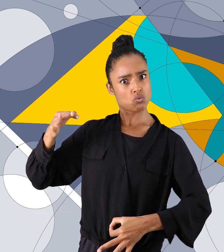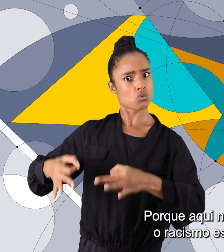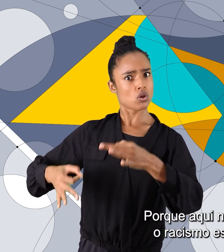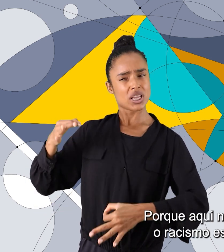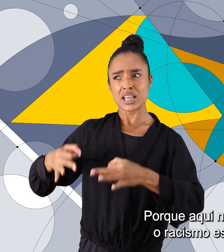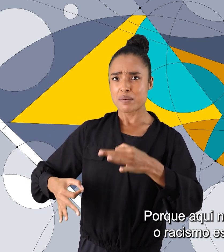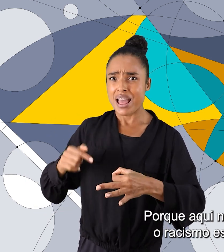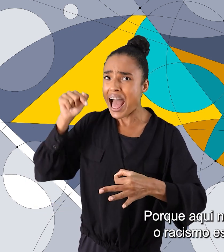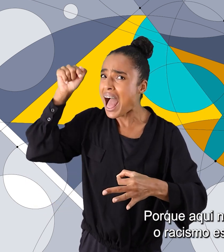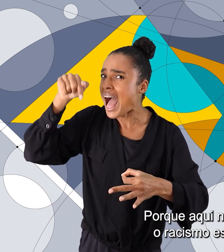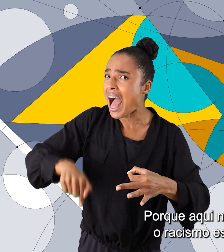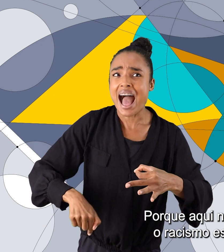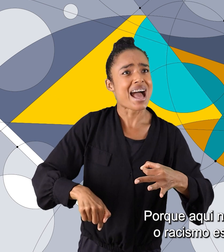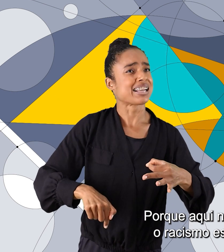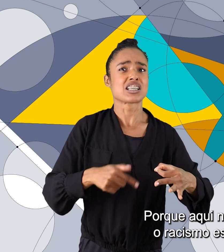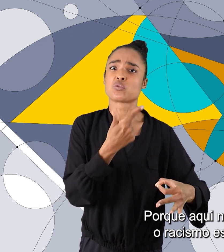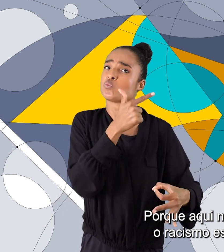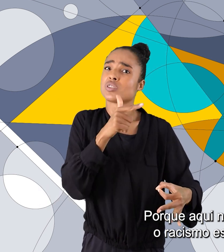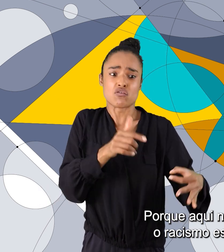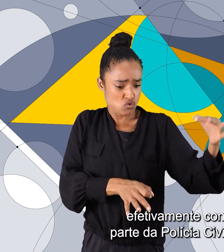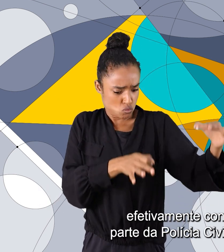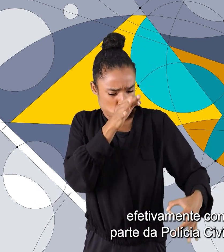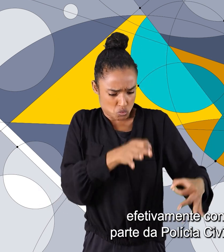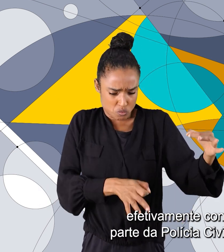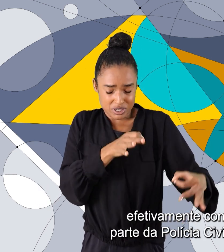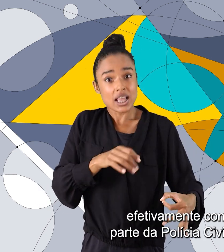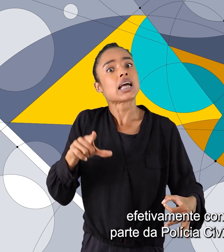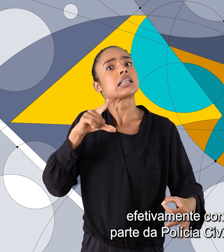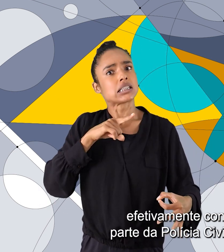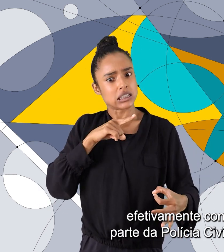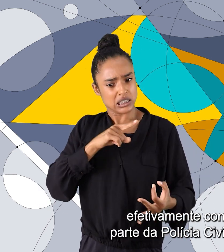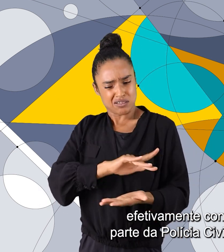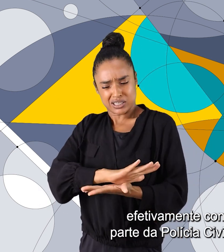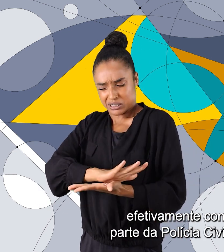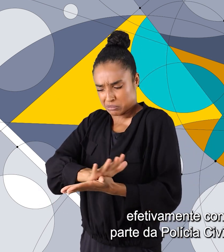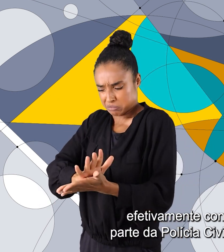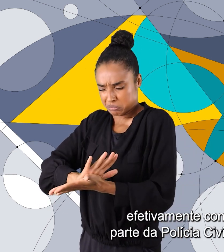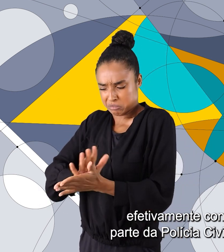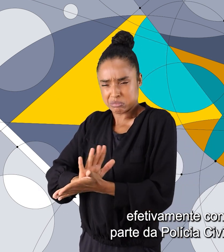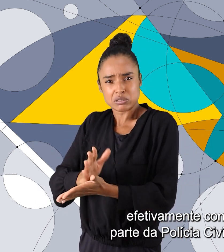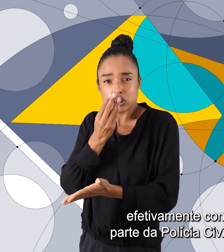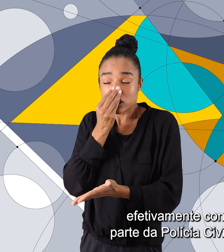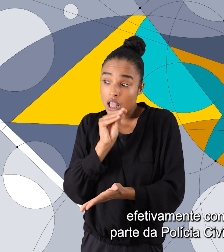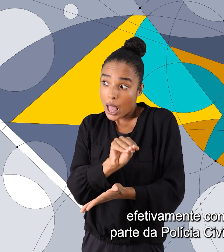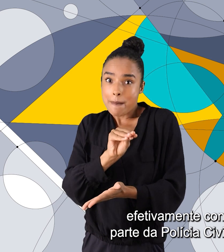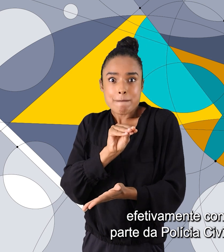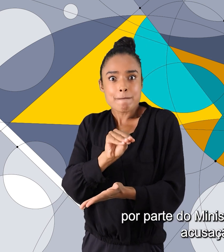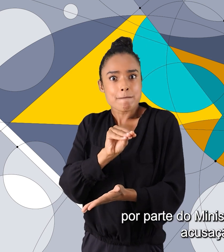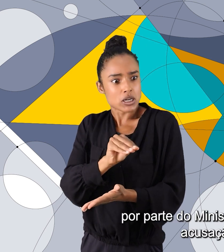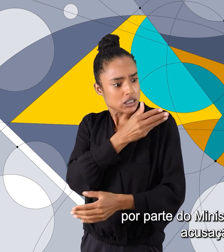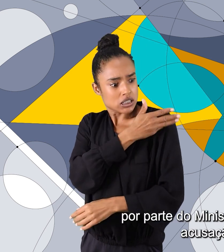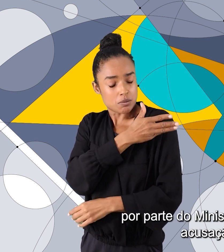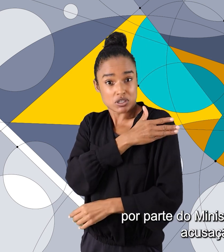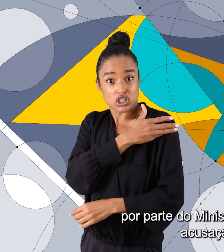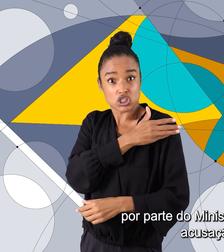hoje, porque aqui nós temos o racismo estrutural efetivamente configurado por parte da Polícia Civil, investigação,